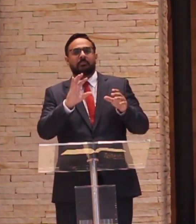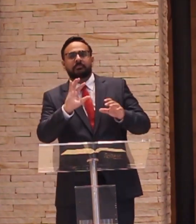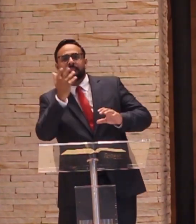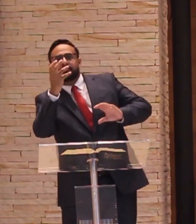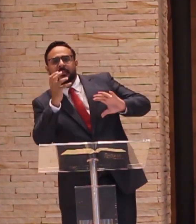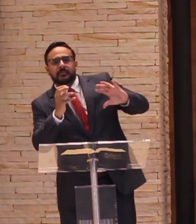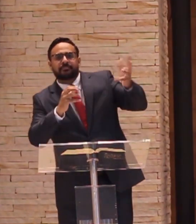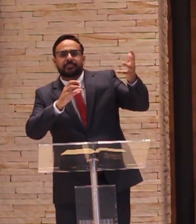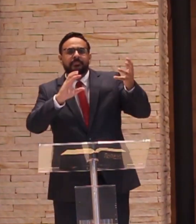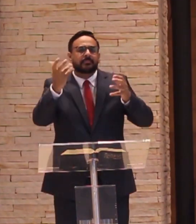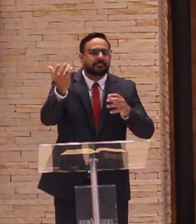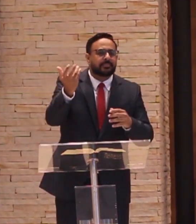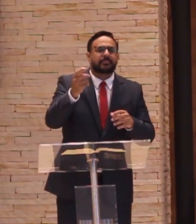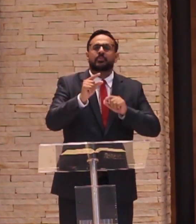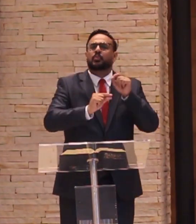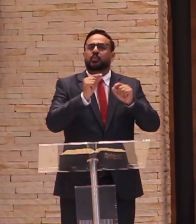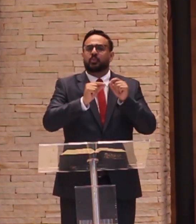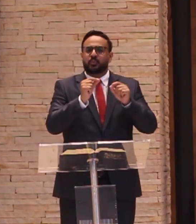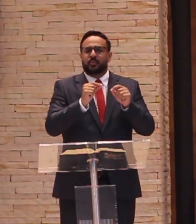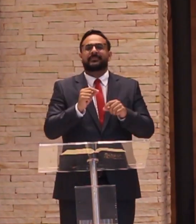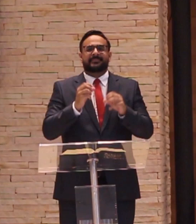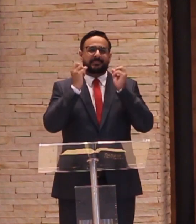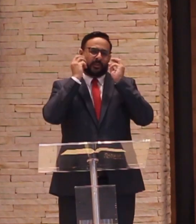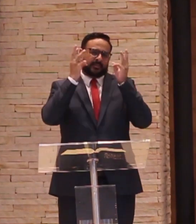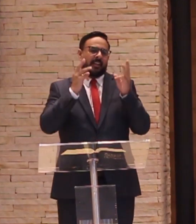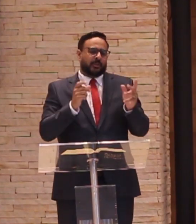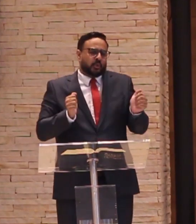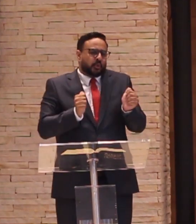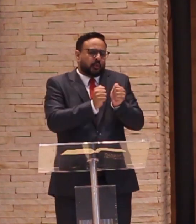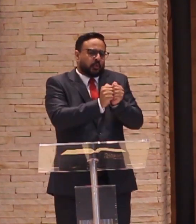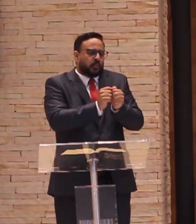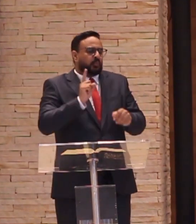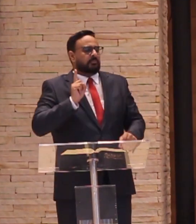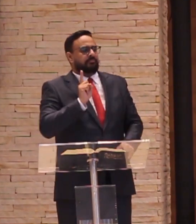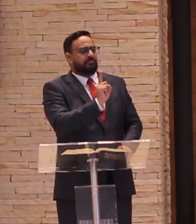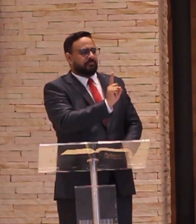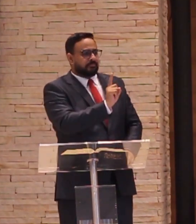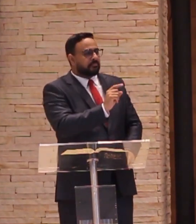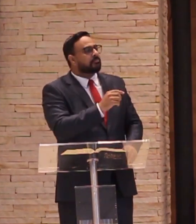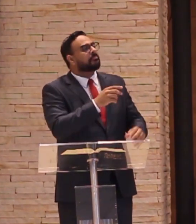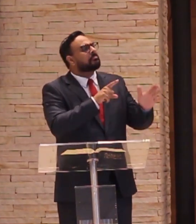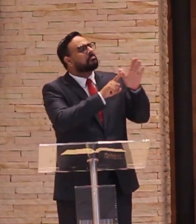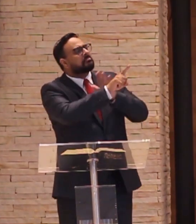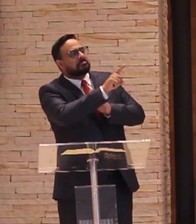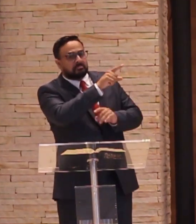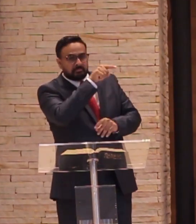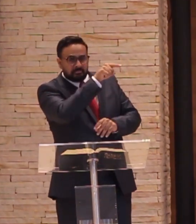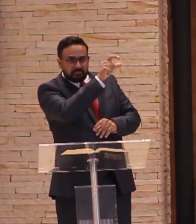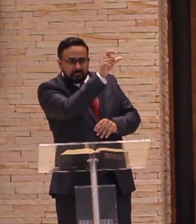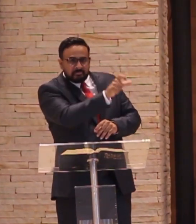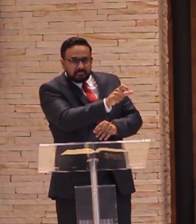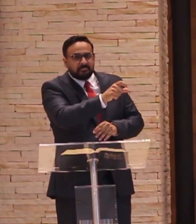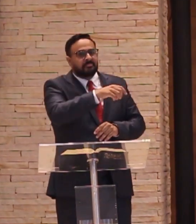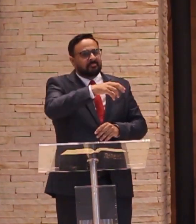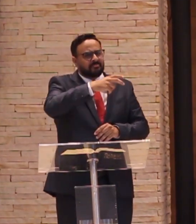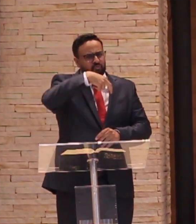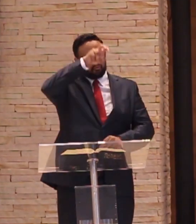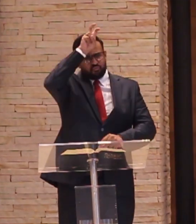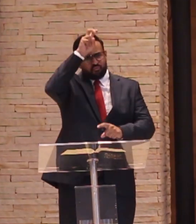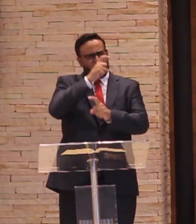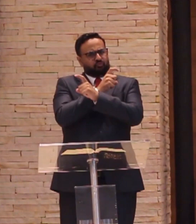Deus tinha um plano, e o plano de Deus é que, de acordo com as situações que foram